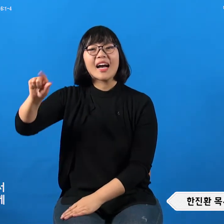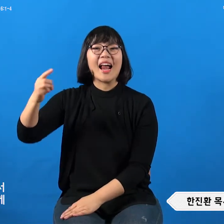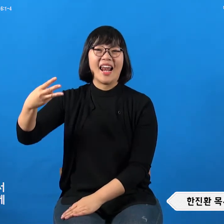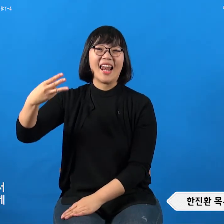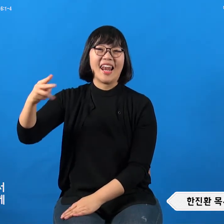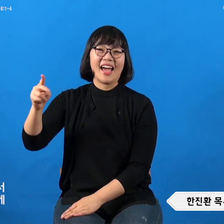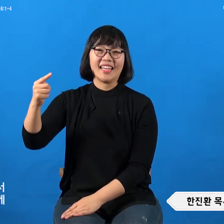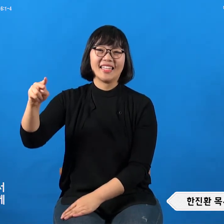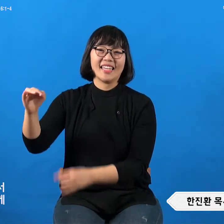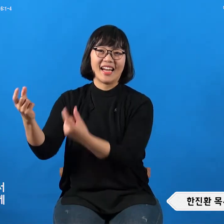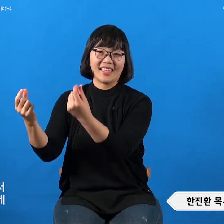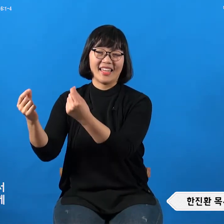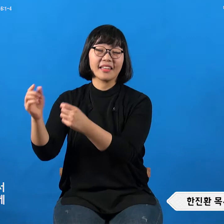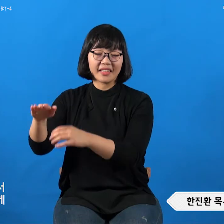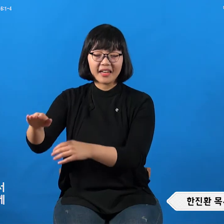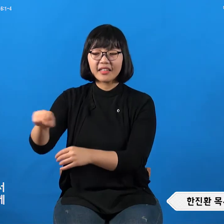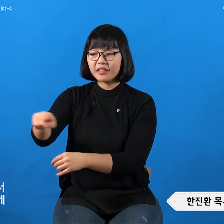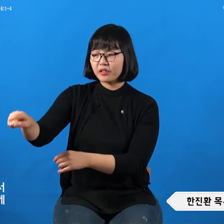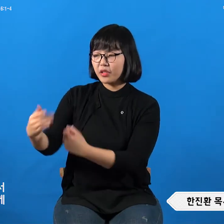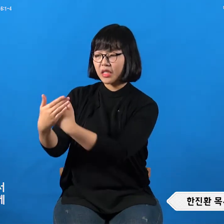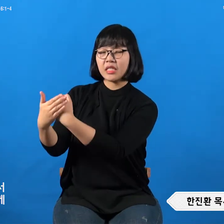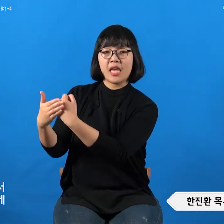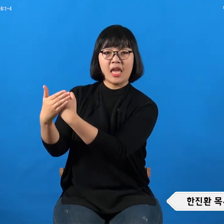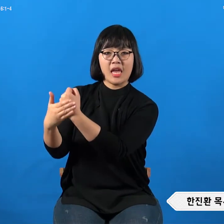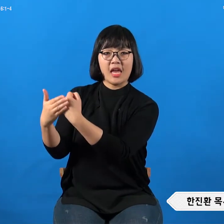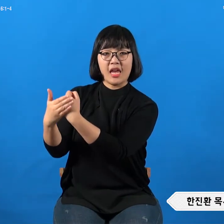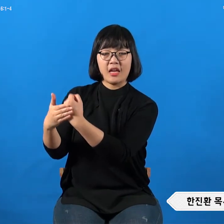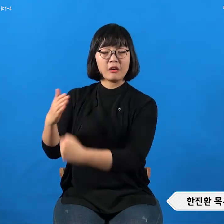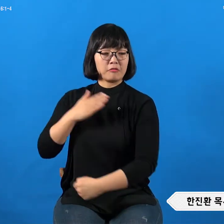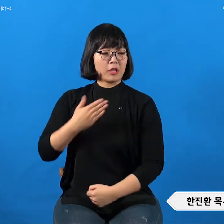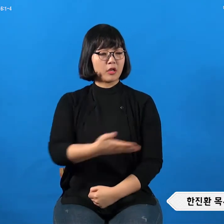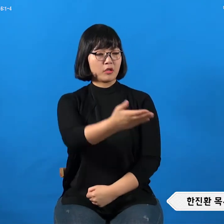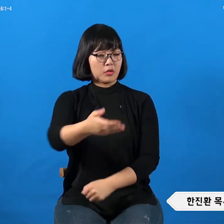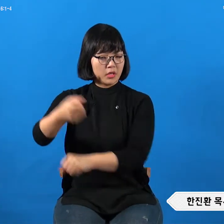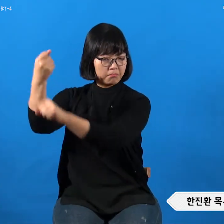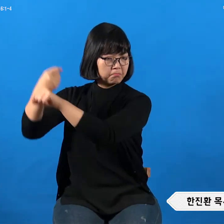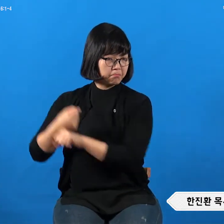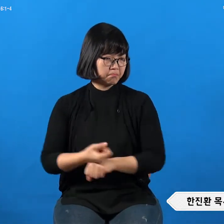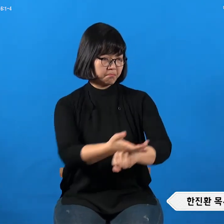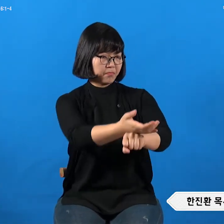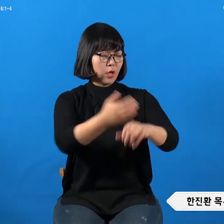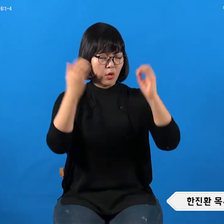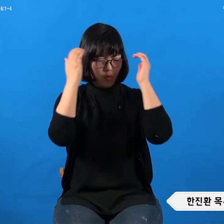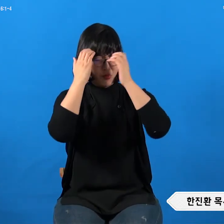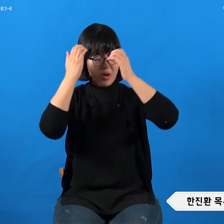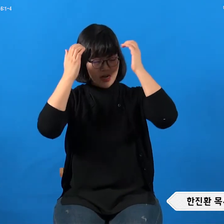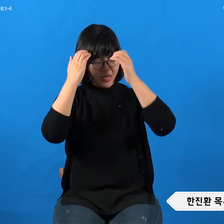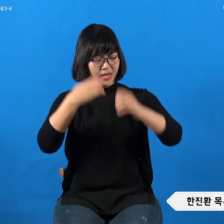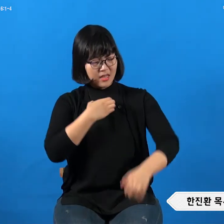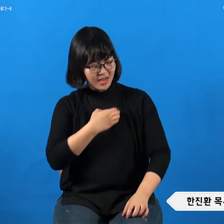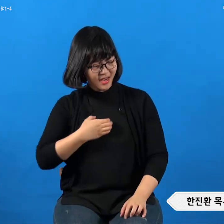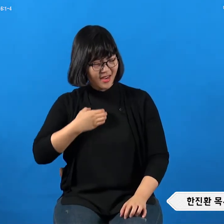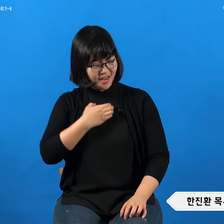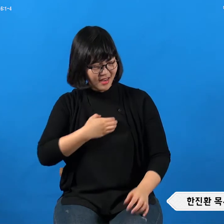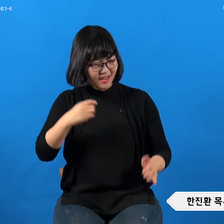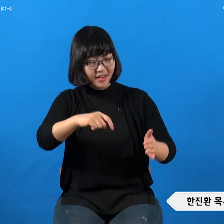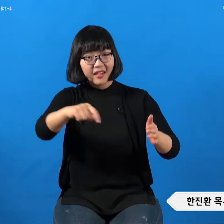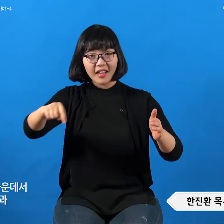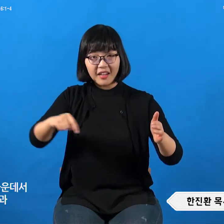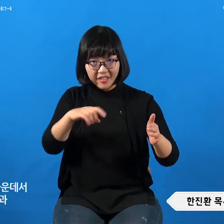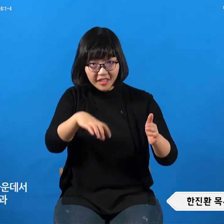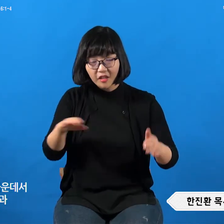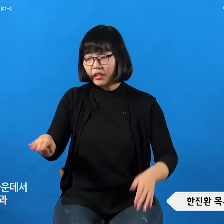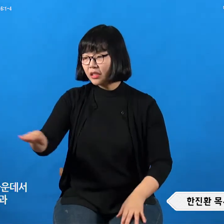마게도니아 교회들에게 주신 은혜를 우리가 너희에게 알리노니 환난의 많은 시련 가운데서